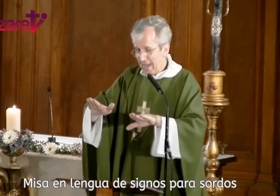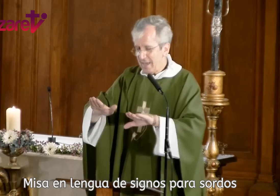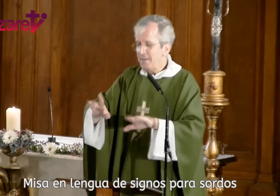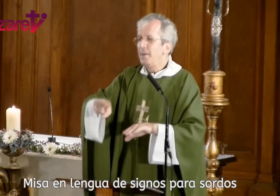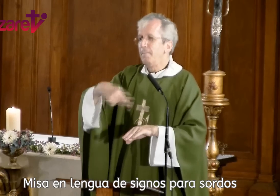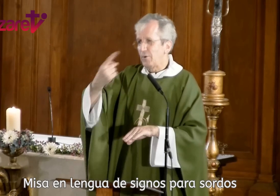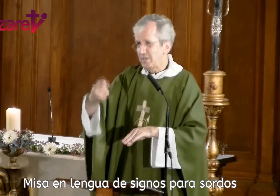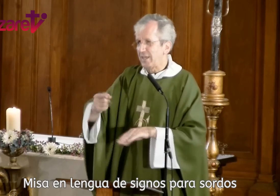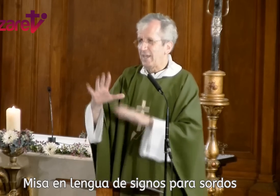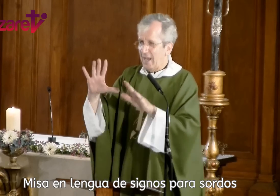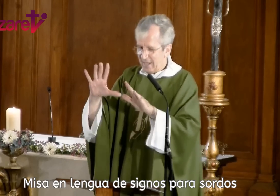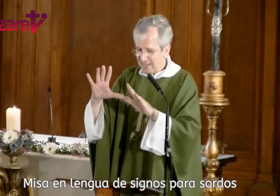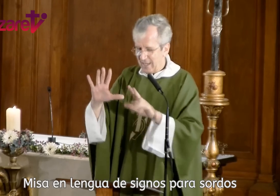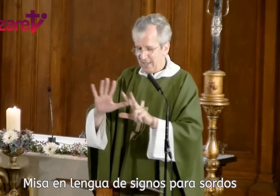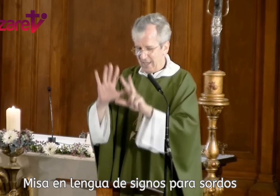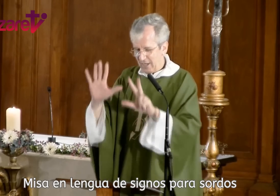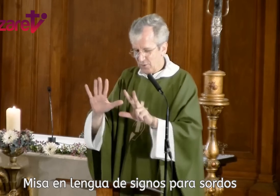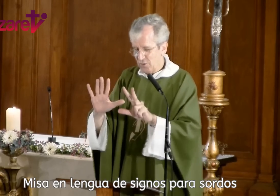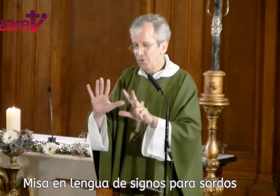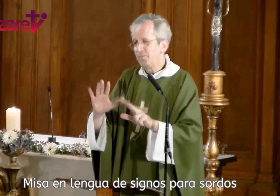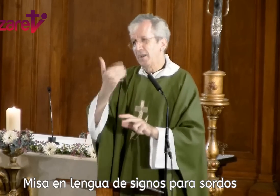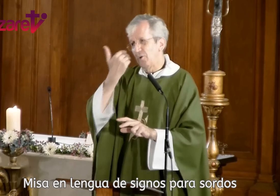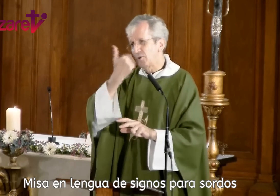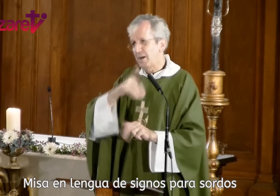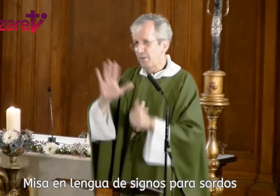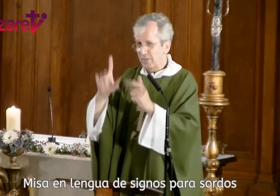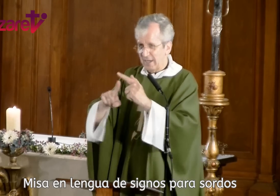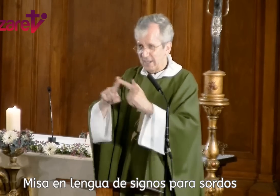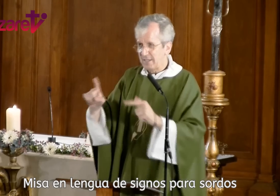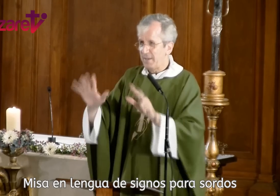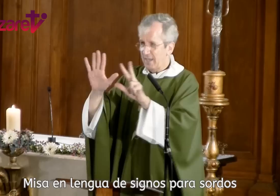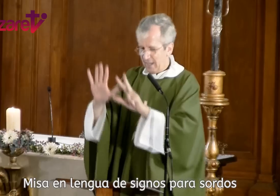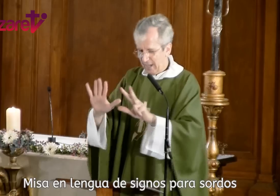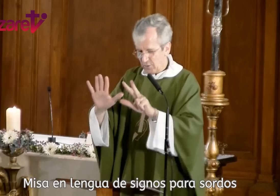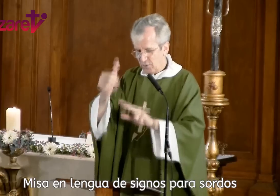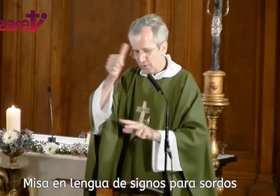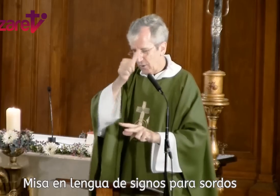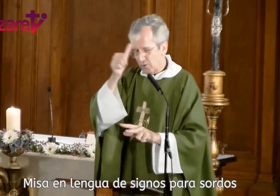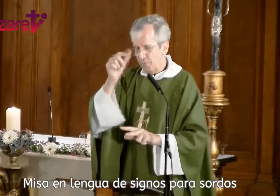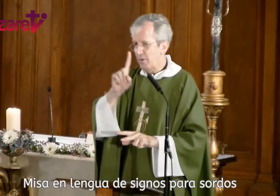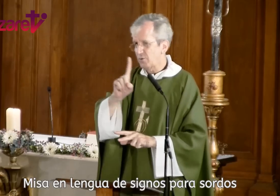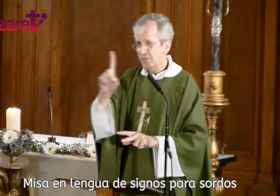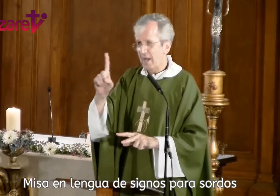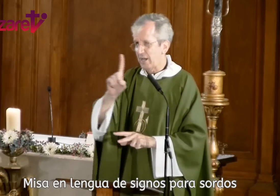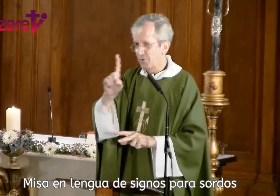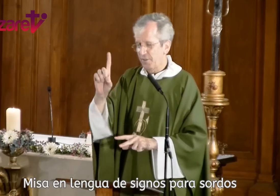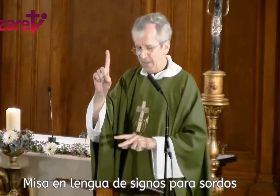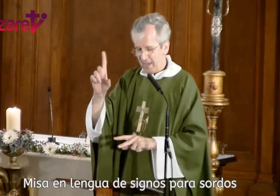hay, pero sí que hay a las 10 y a las 8, los sábados a las 6:30 y a las 8, y los domingos a las 11, a